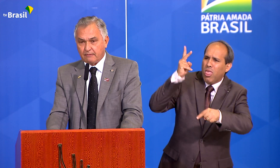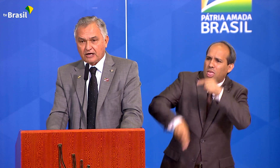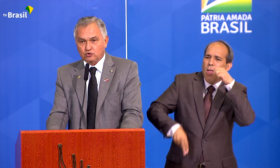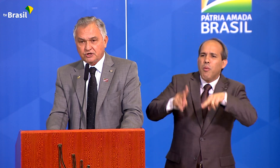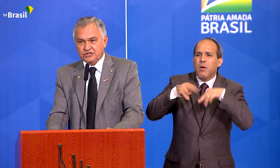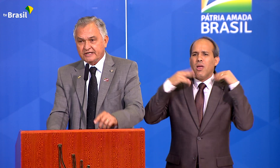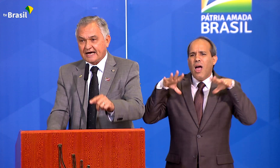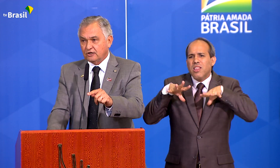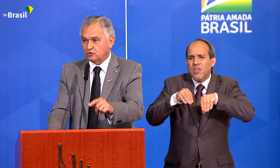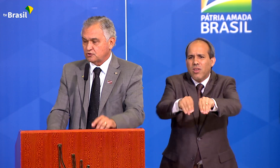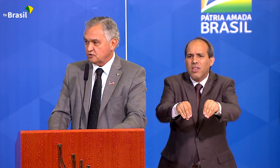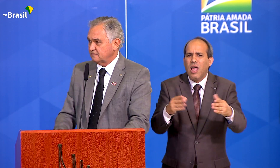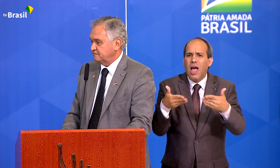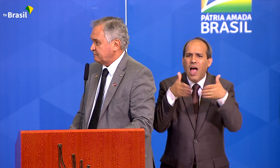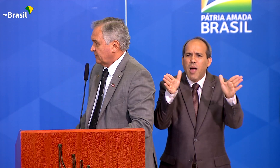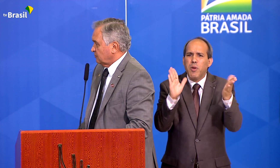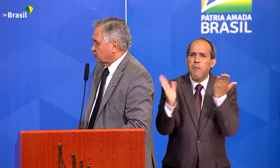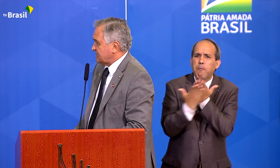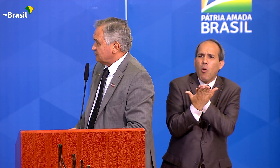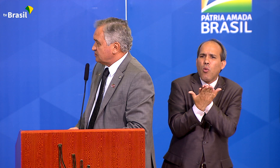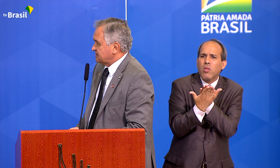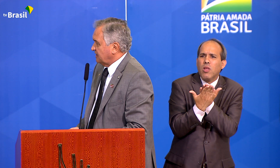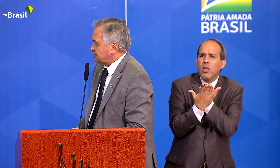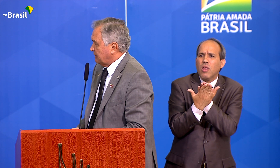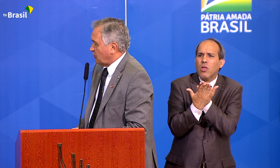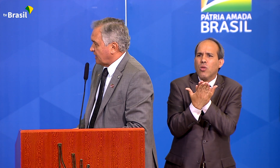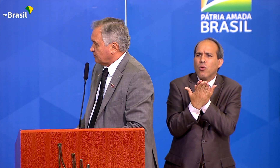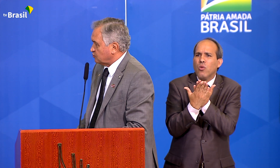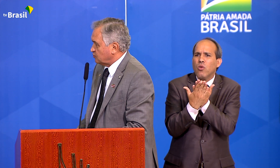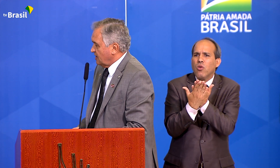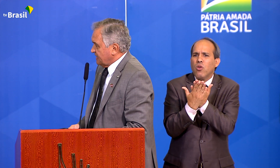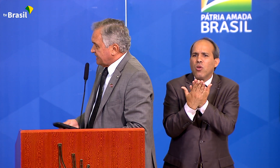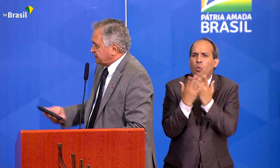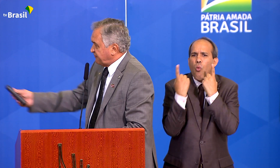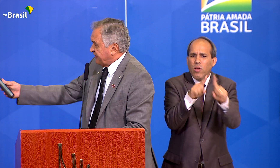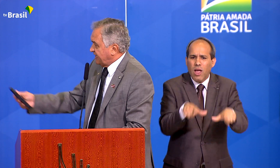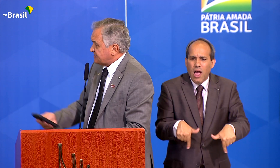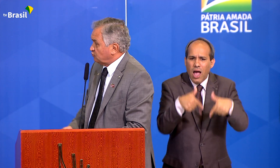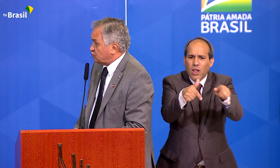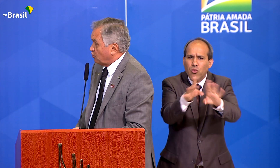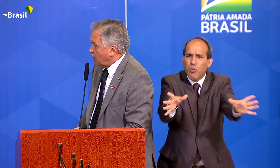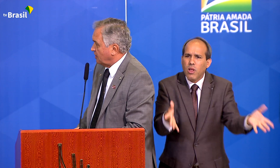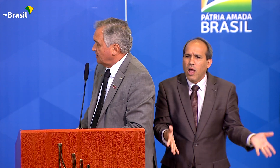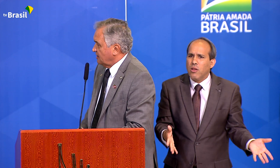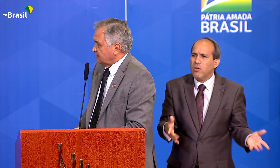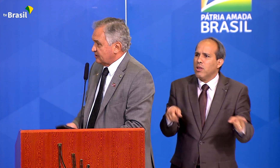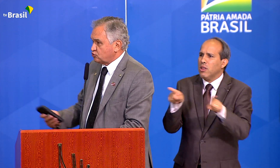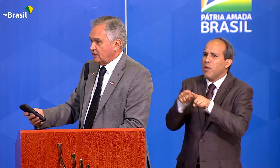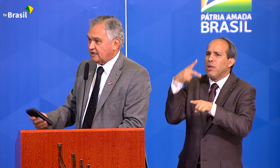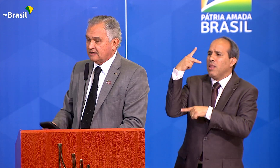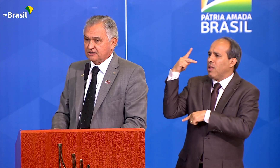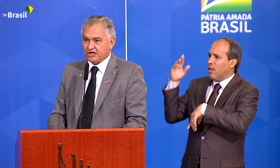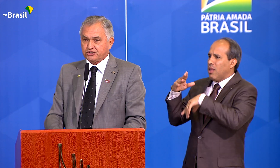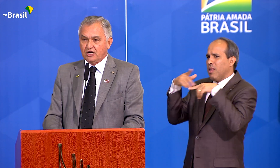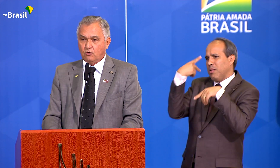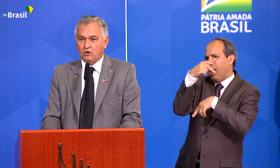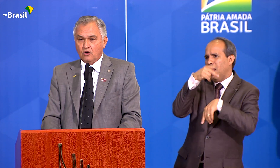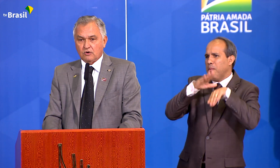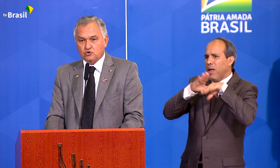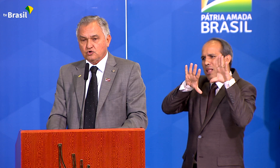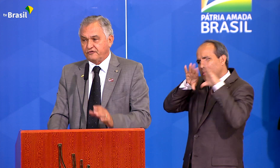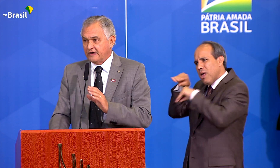interferência na abertura de inquéritos dos atos antidemocráticos na interferência do Senhor da sua